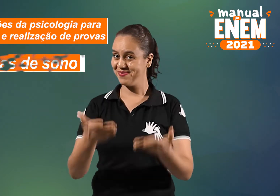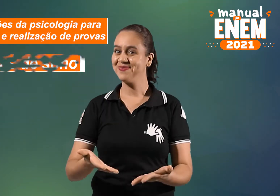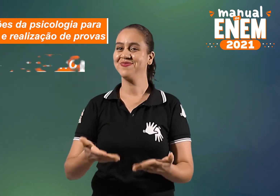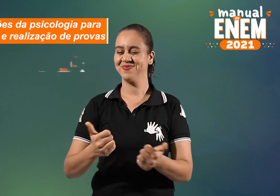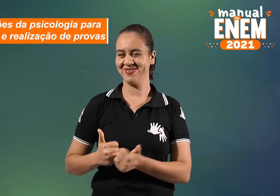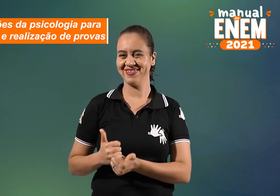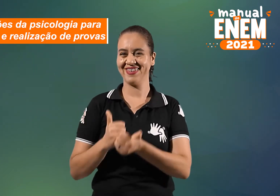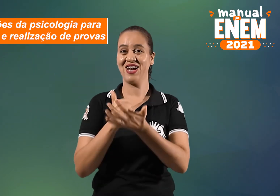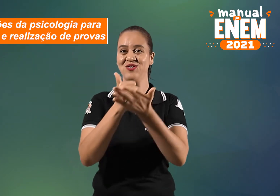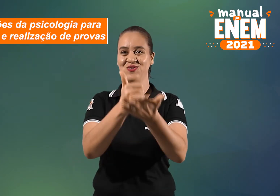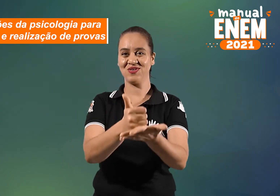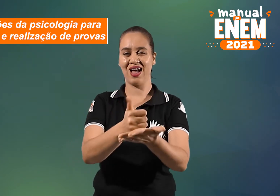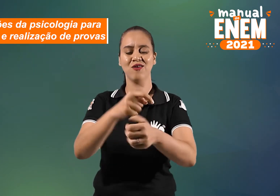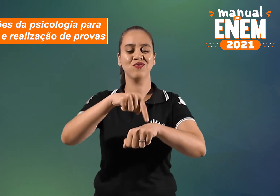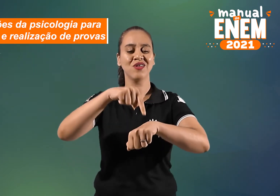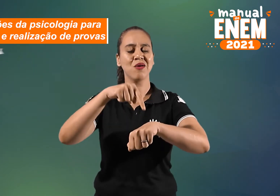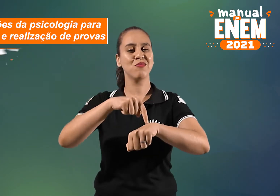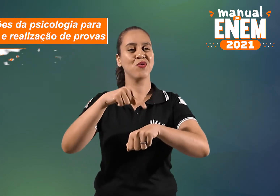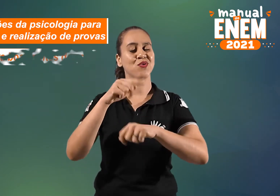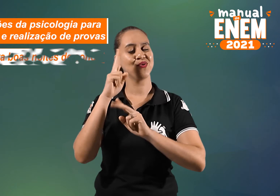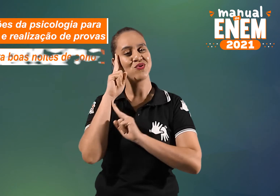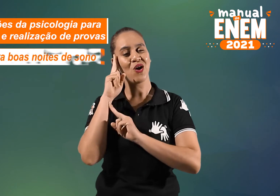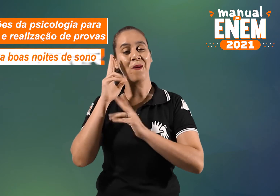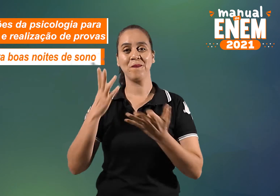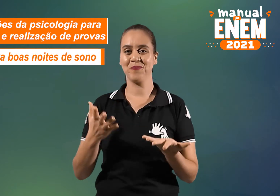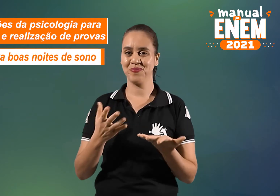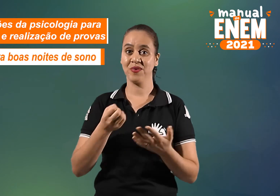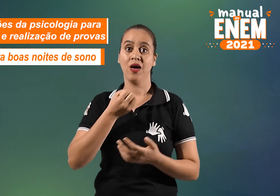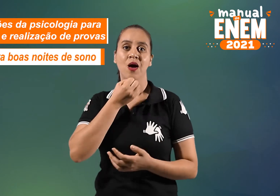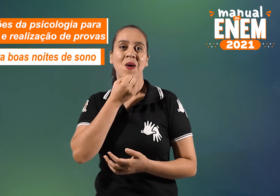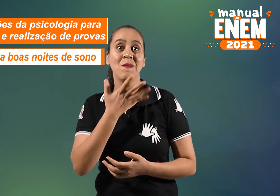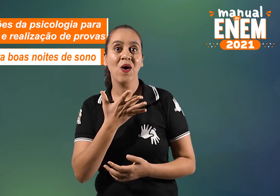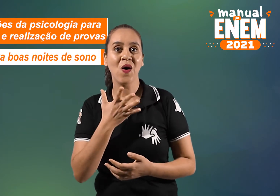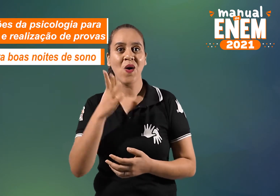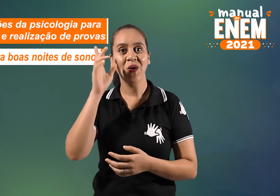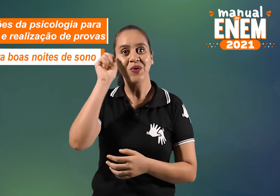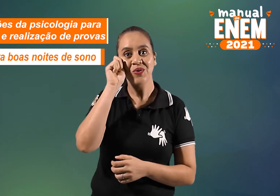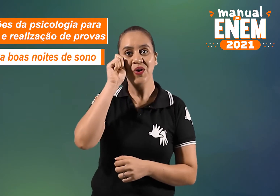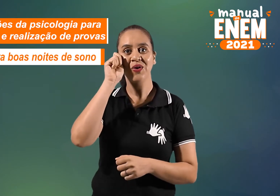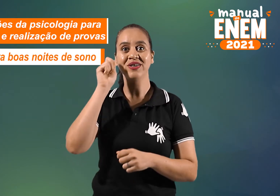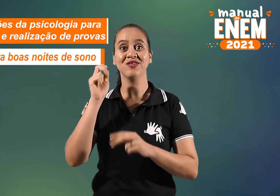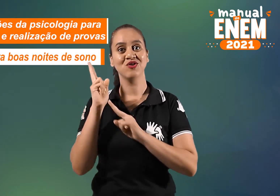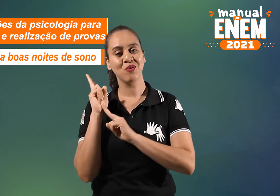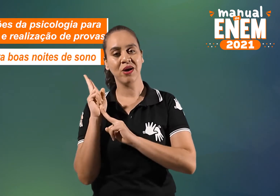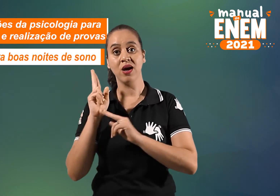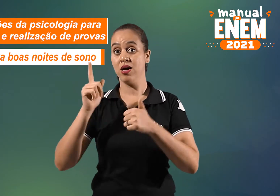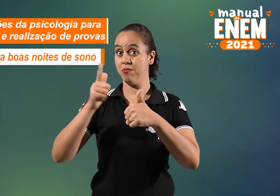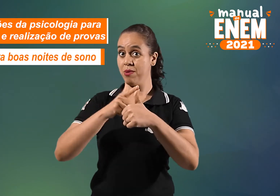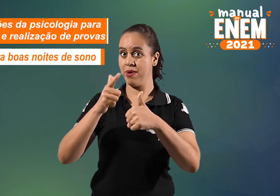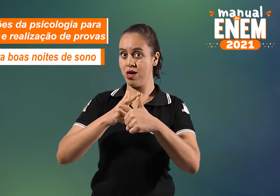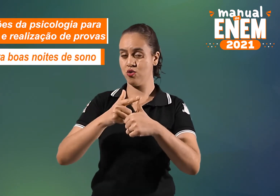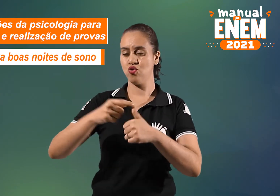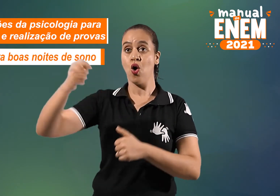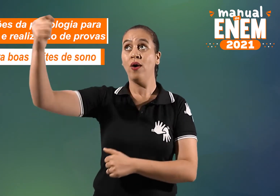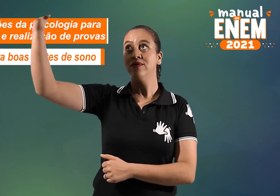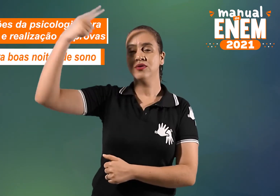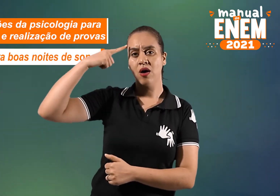e orientar a sua rotina de sono. Dicas para as boas noites de sono. Primeiro, exposição ao sol. Busque